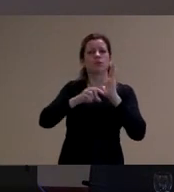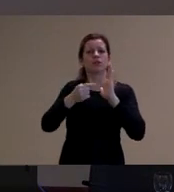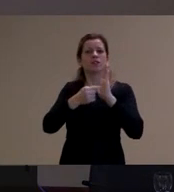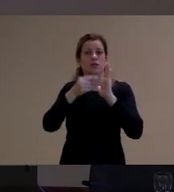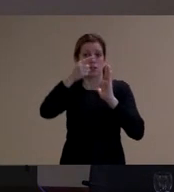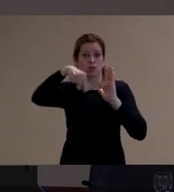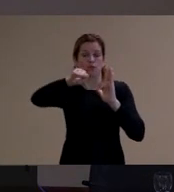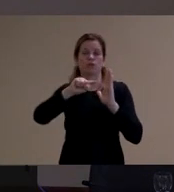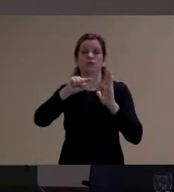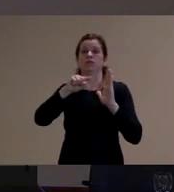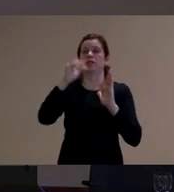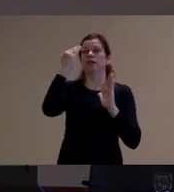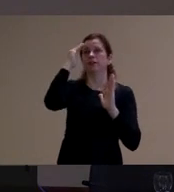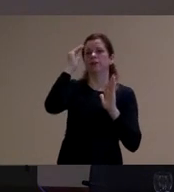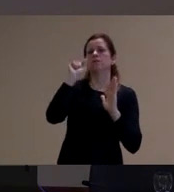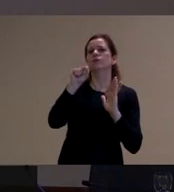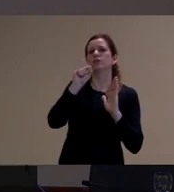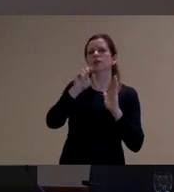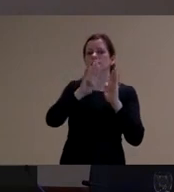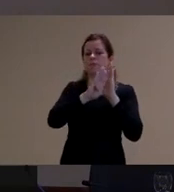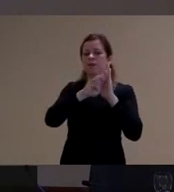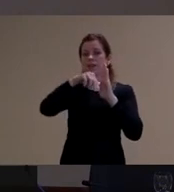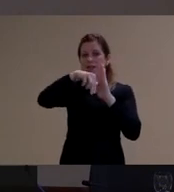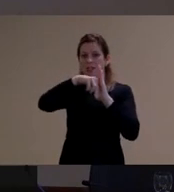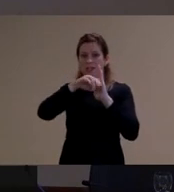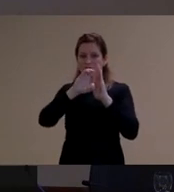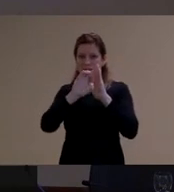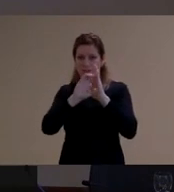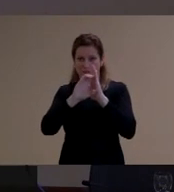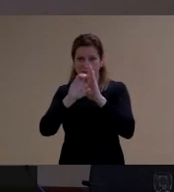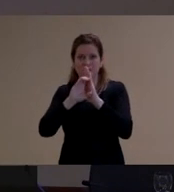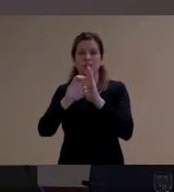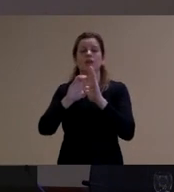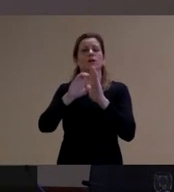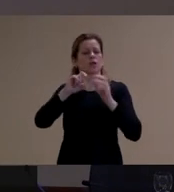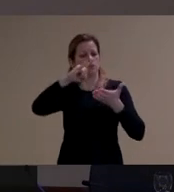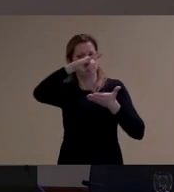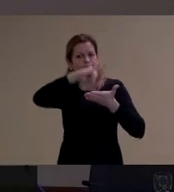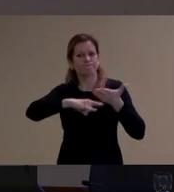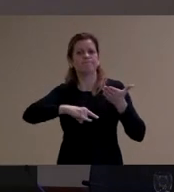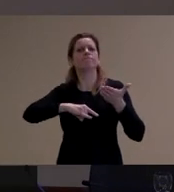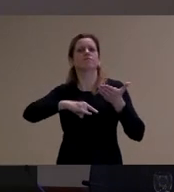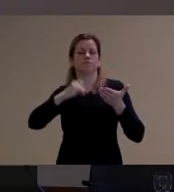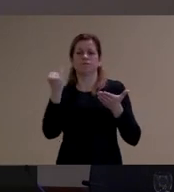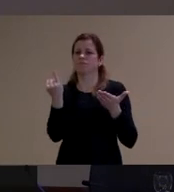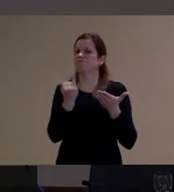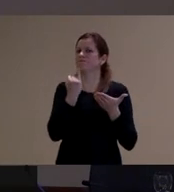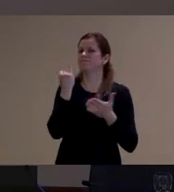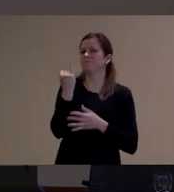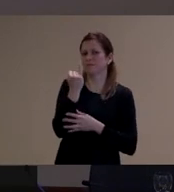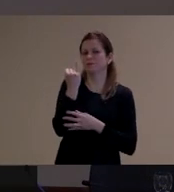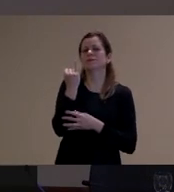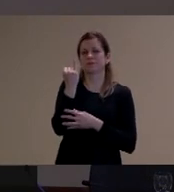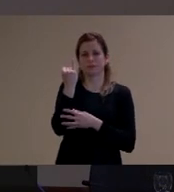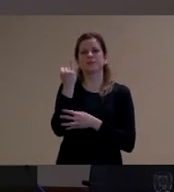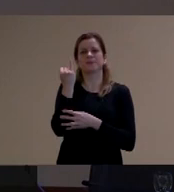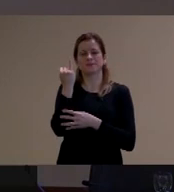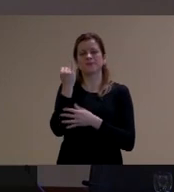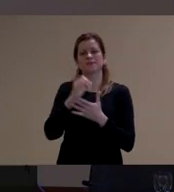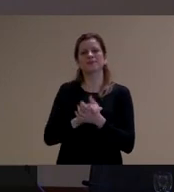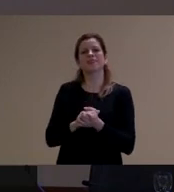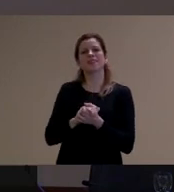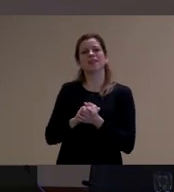Então nesse movimento a bncc como documento mandatário né e sem sem